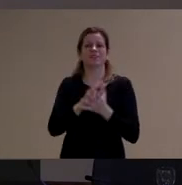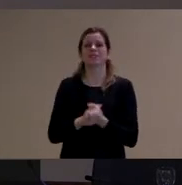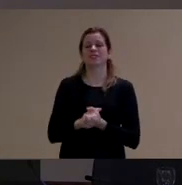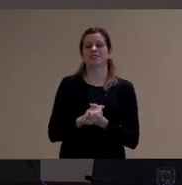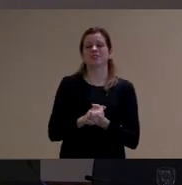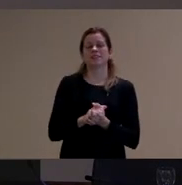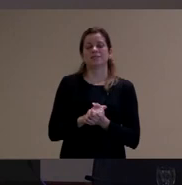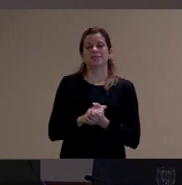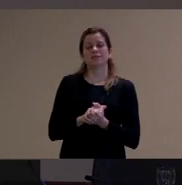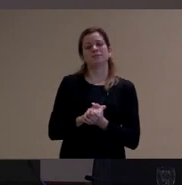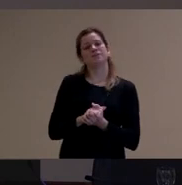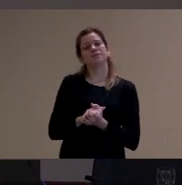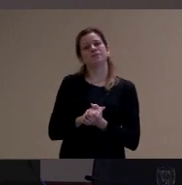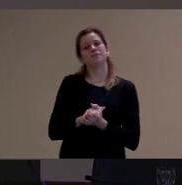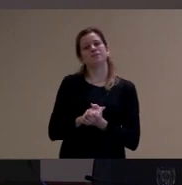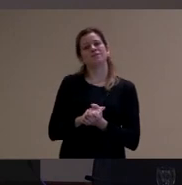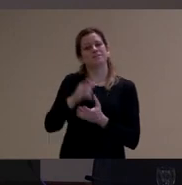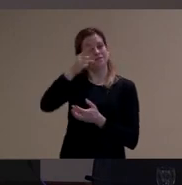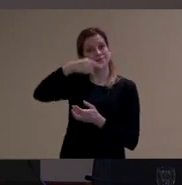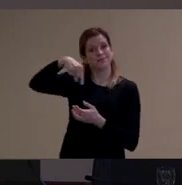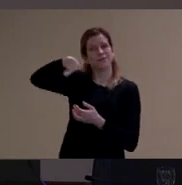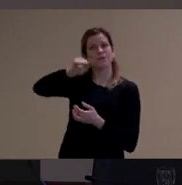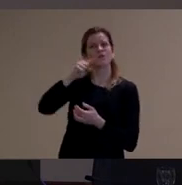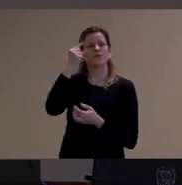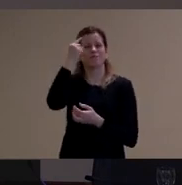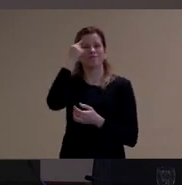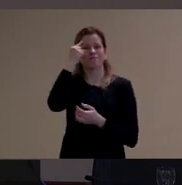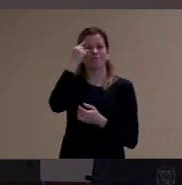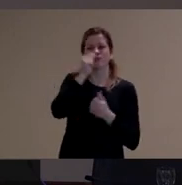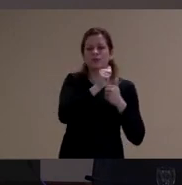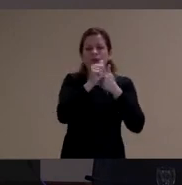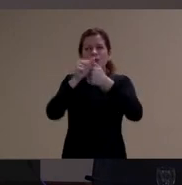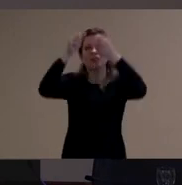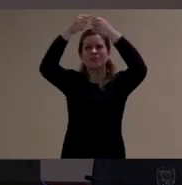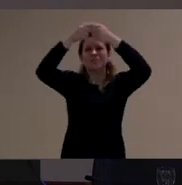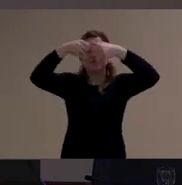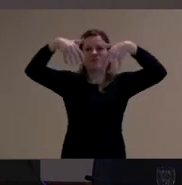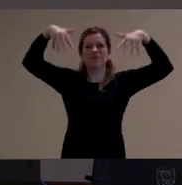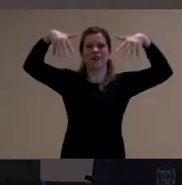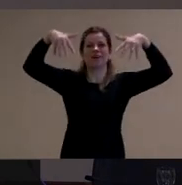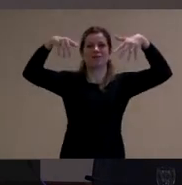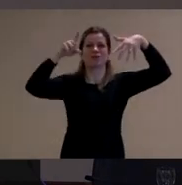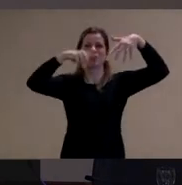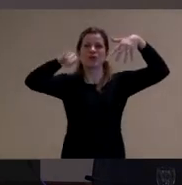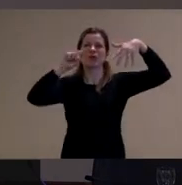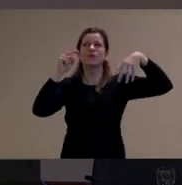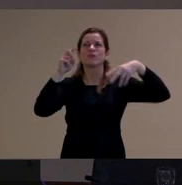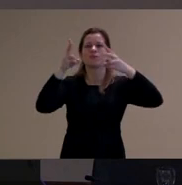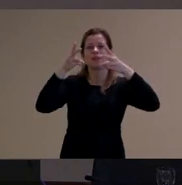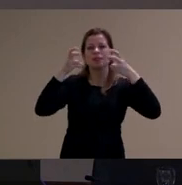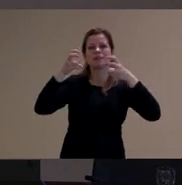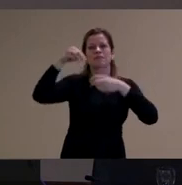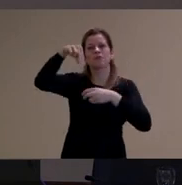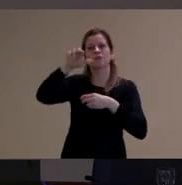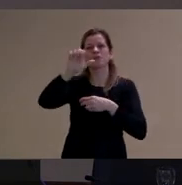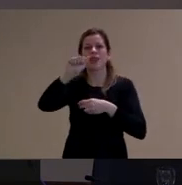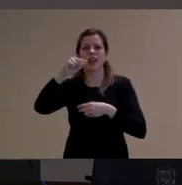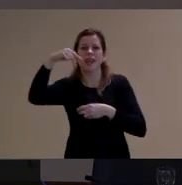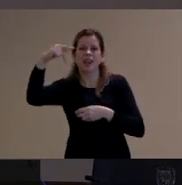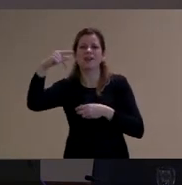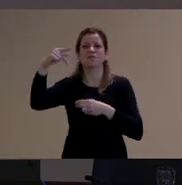formos seguindo aquele desenho né temos lá onapp das